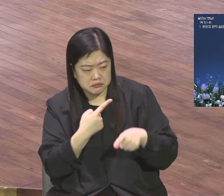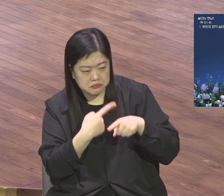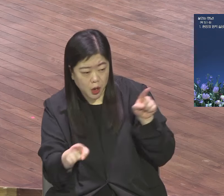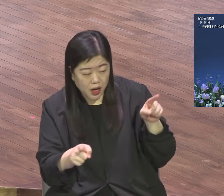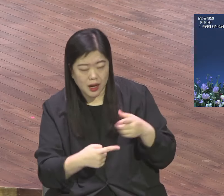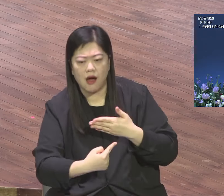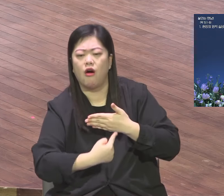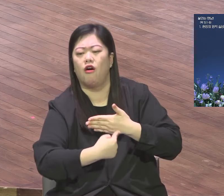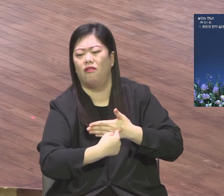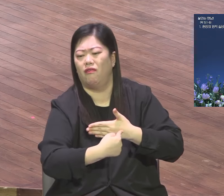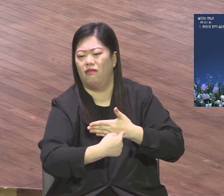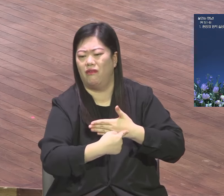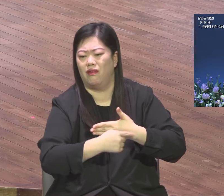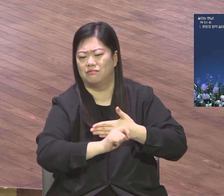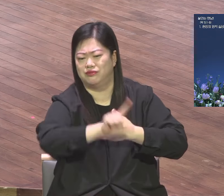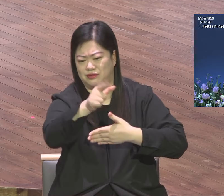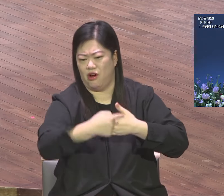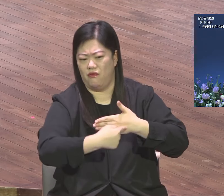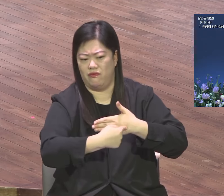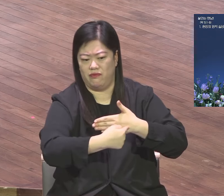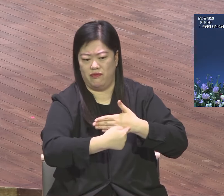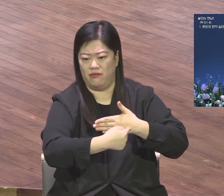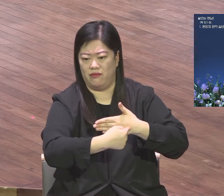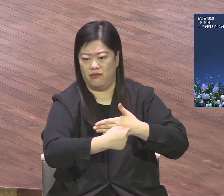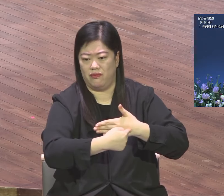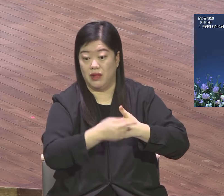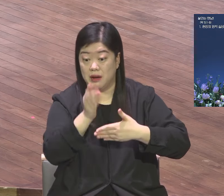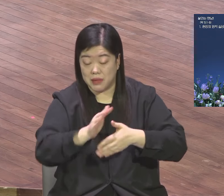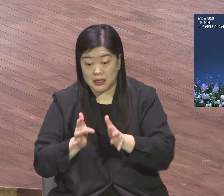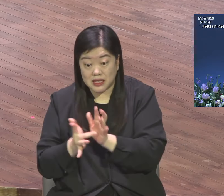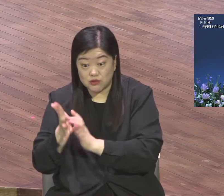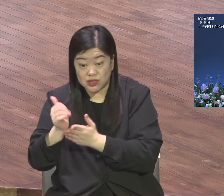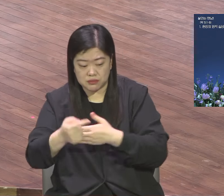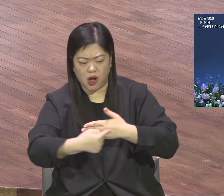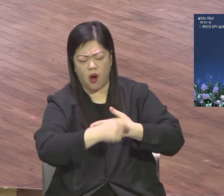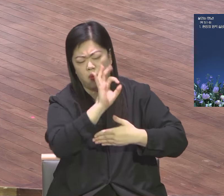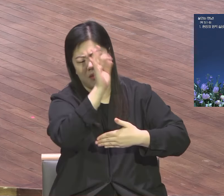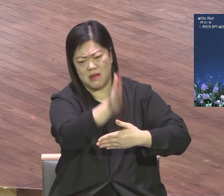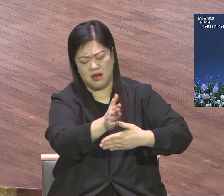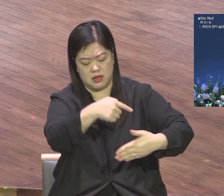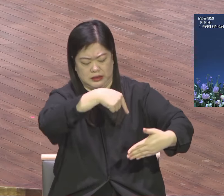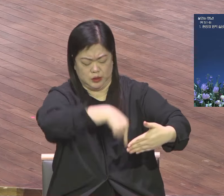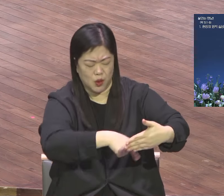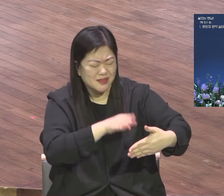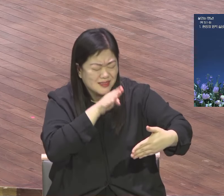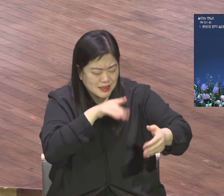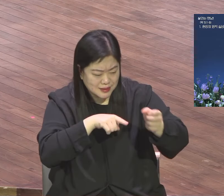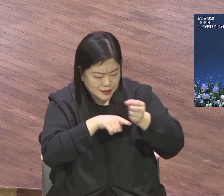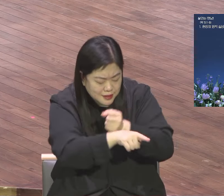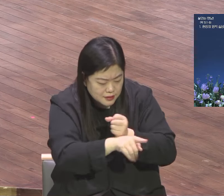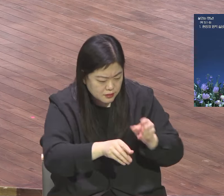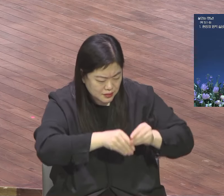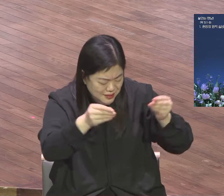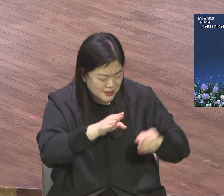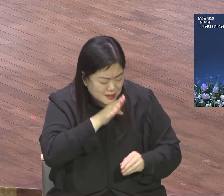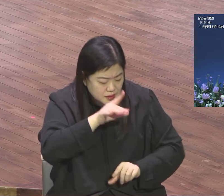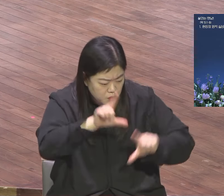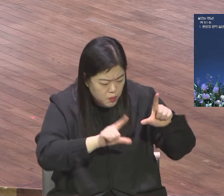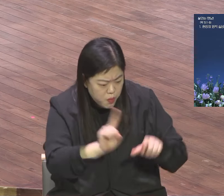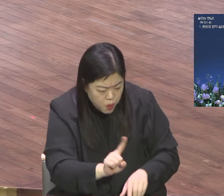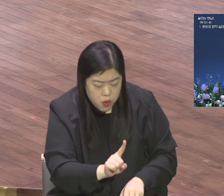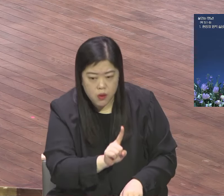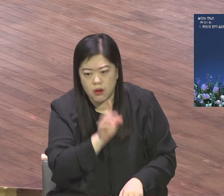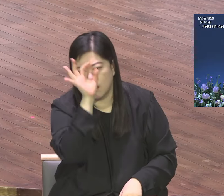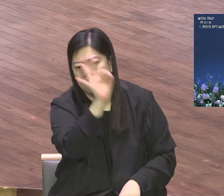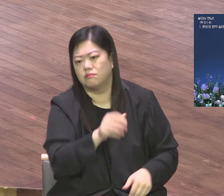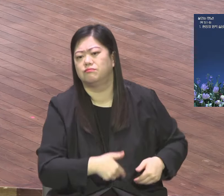뿐입니다. 성경에서는 예수님처럼 그렇게 하지 말라는 얘기예요. 영적인 눈을 열고 영적 해석할 수